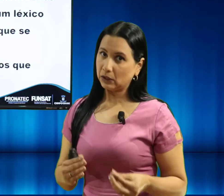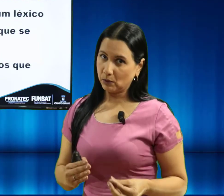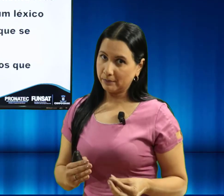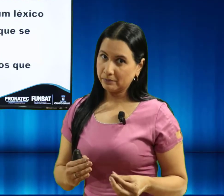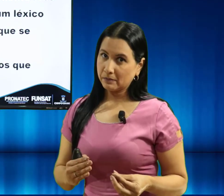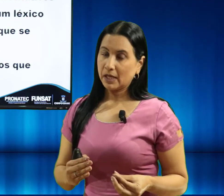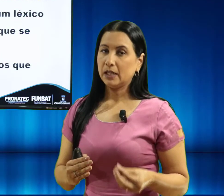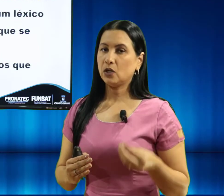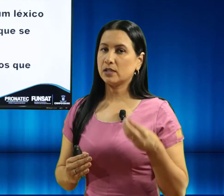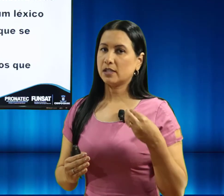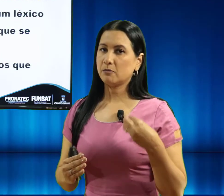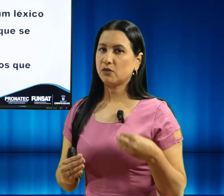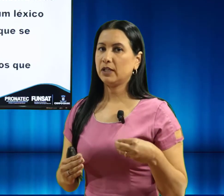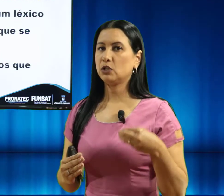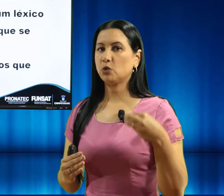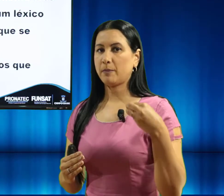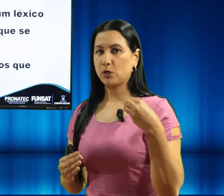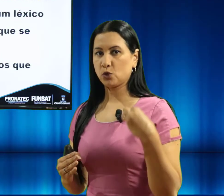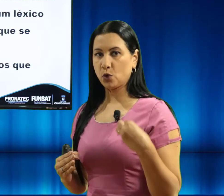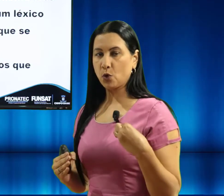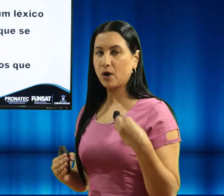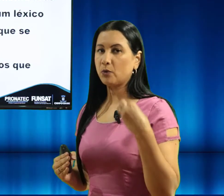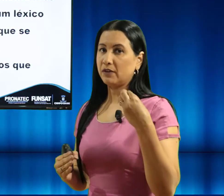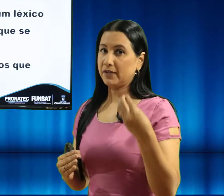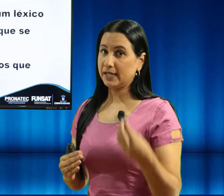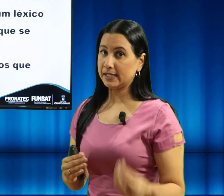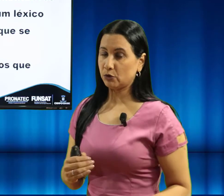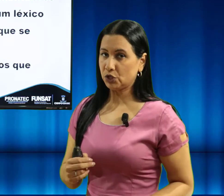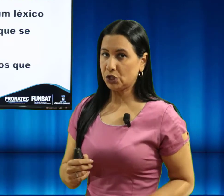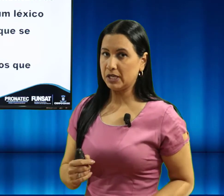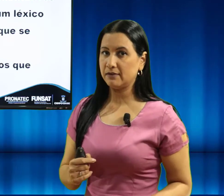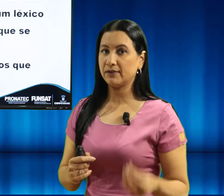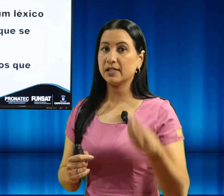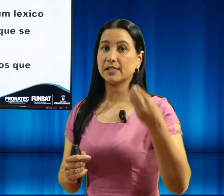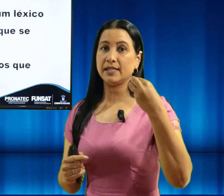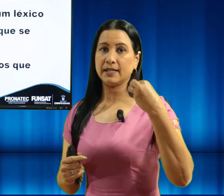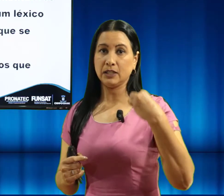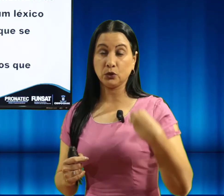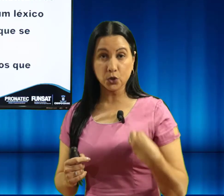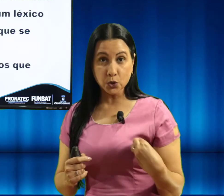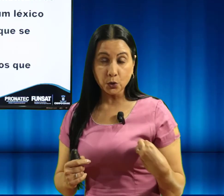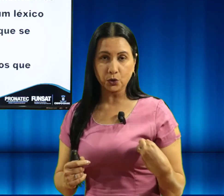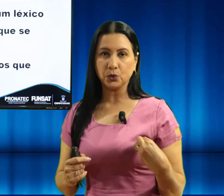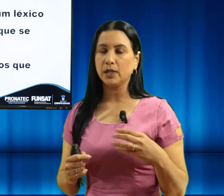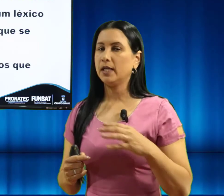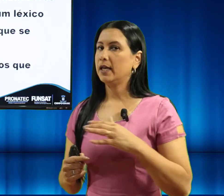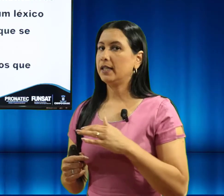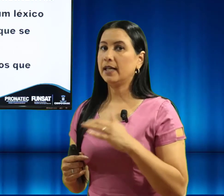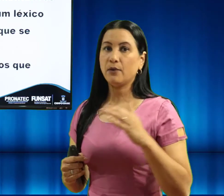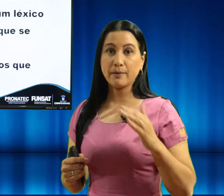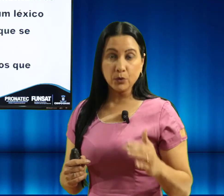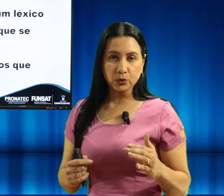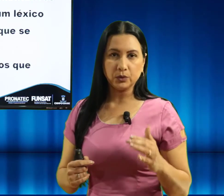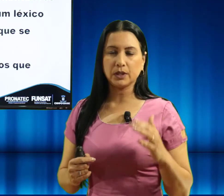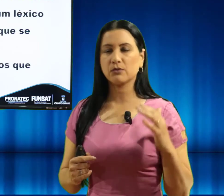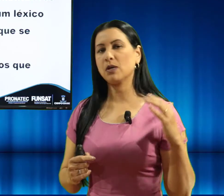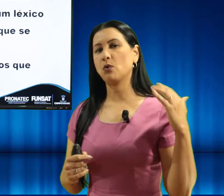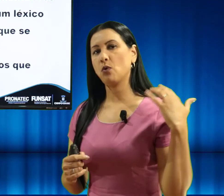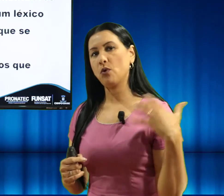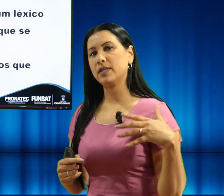língua. Nós estamos falando de uma pessoa com deficiência auditiva, se tratando do surdo, não é mudo. Então são coisas